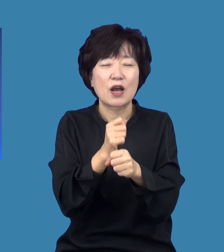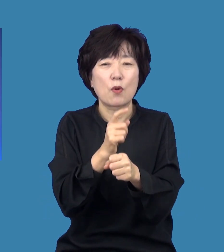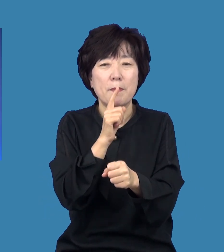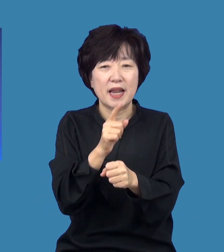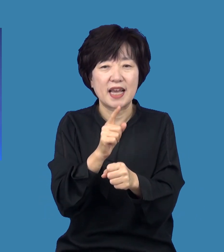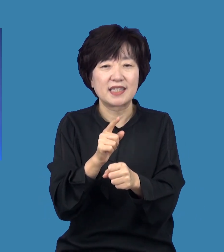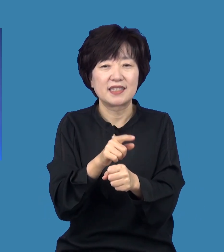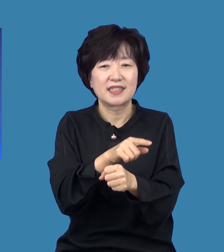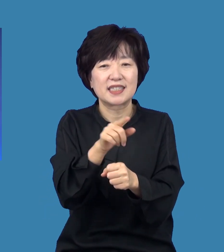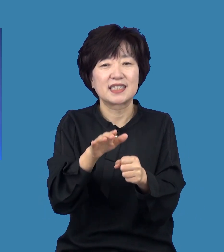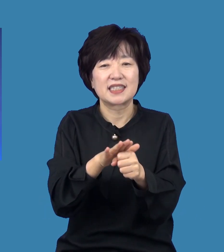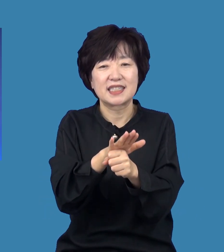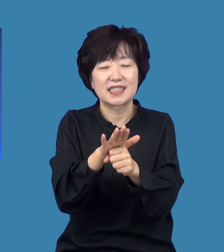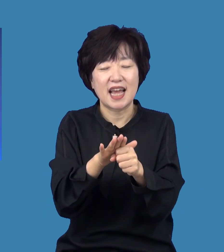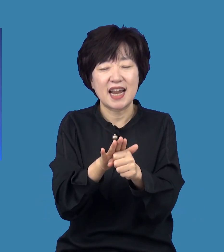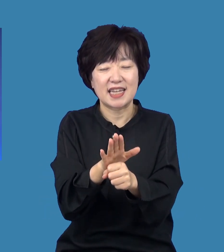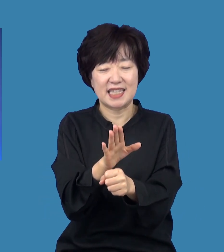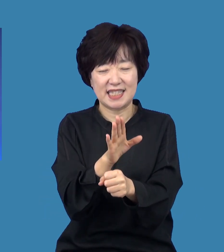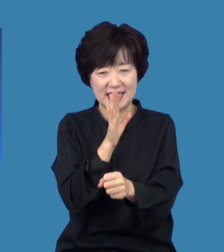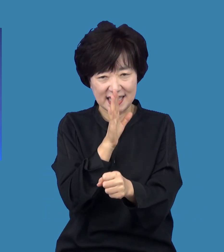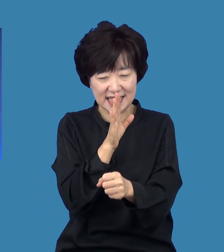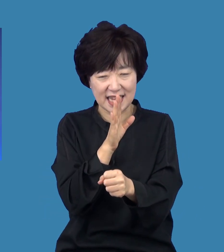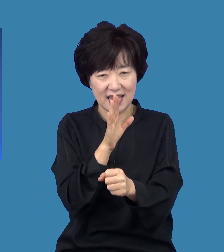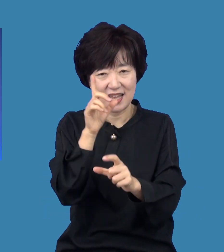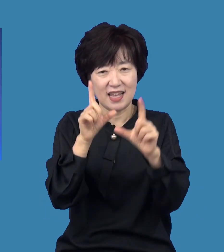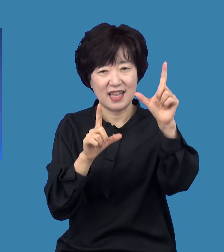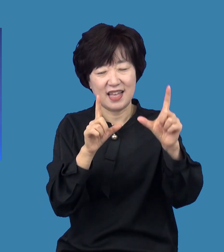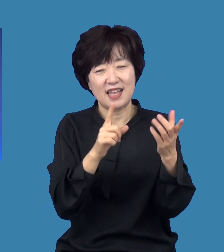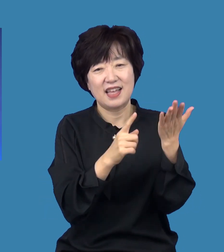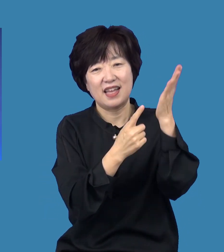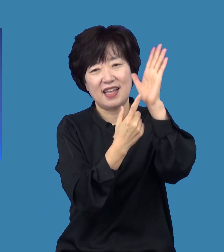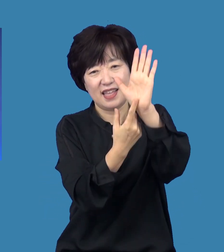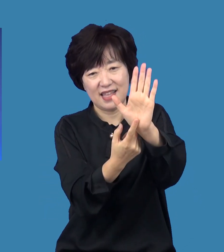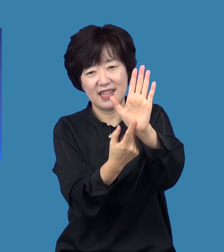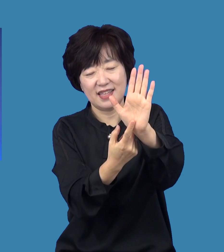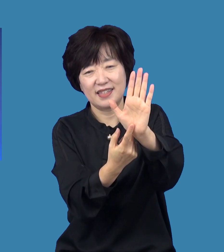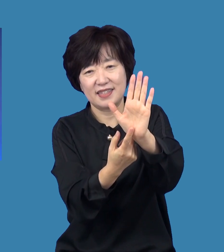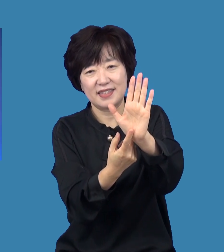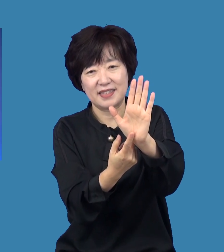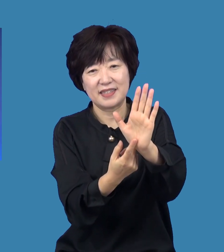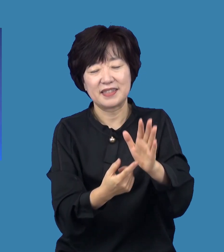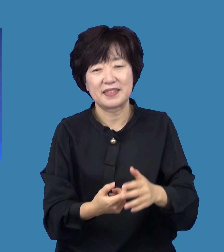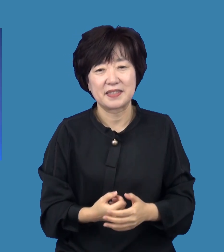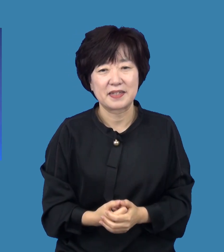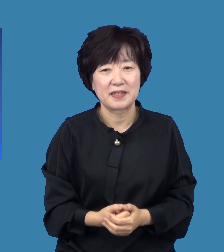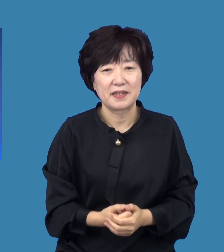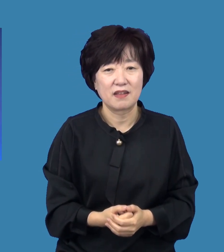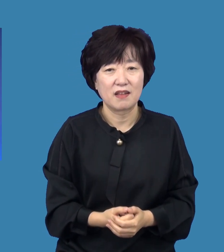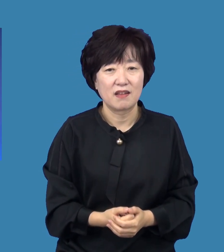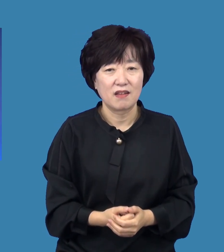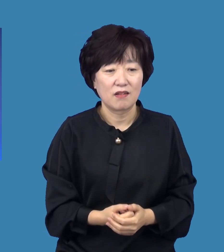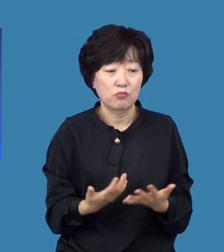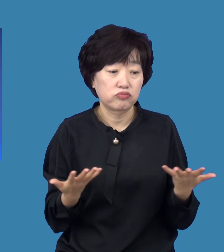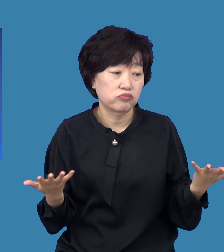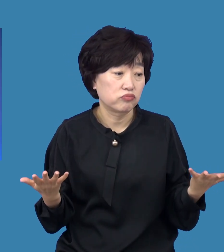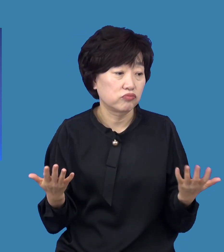그 사랑의 실체라는 거예요. 그게 실체라는 거예요. 만약 그게 아무것도 없다면